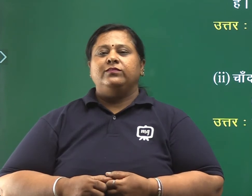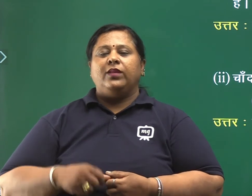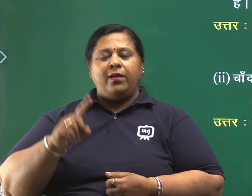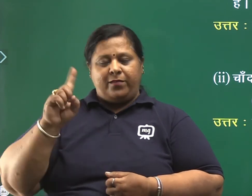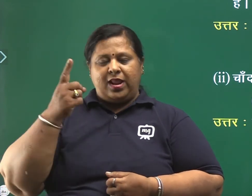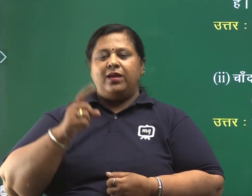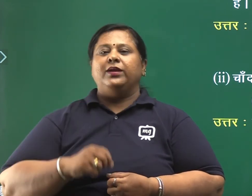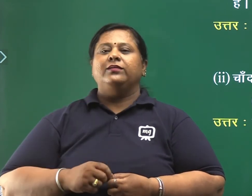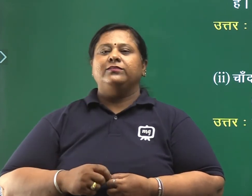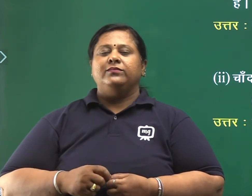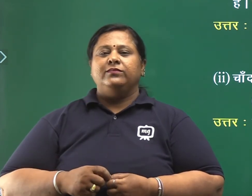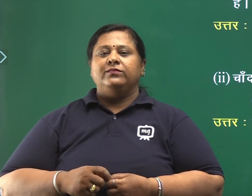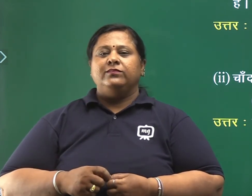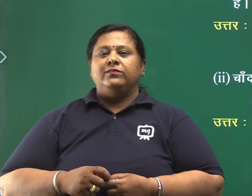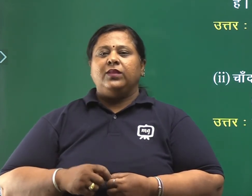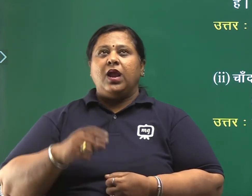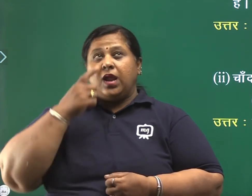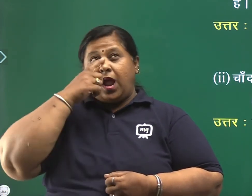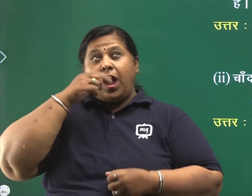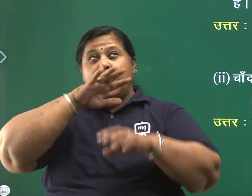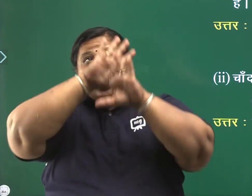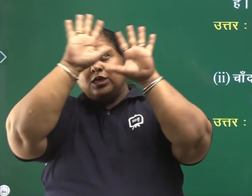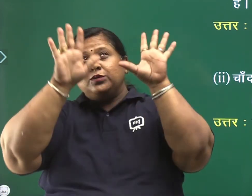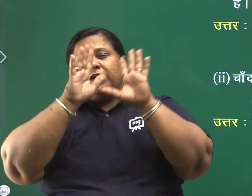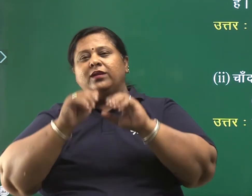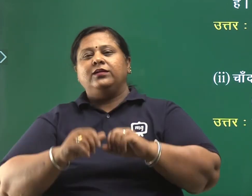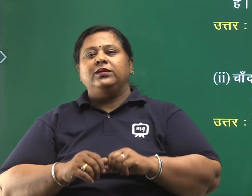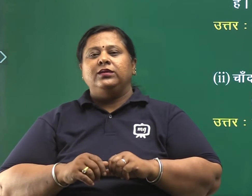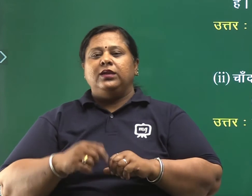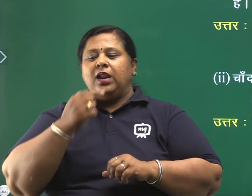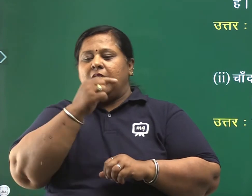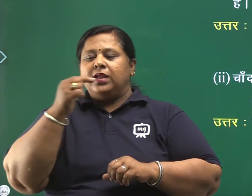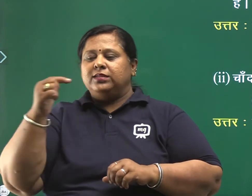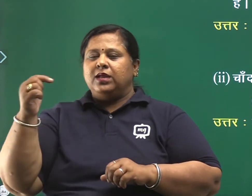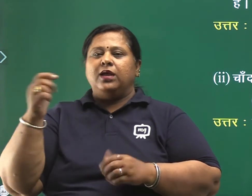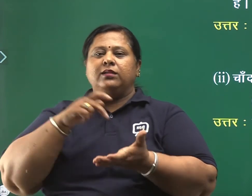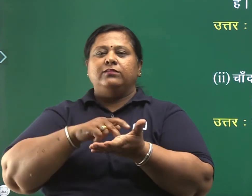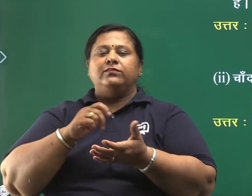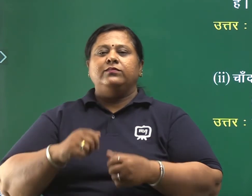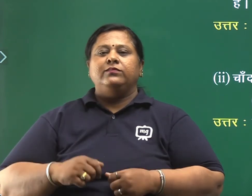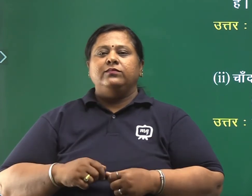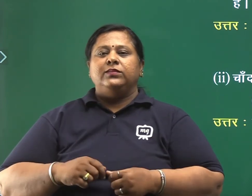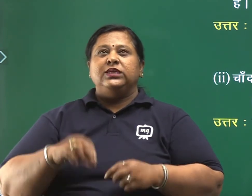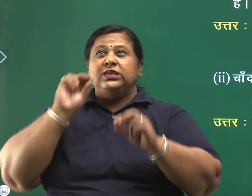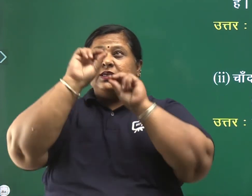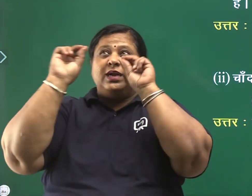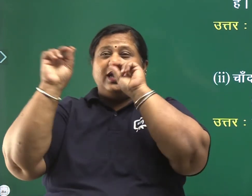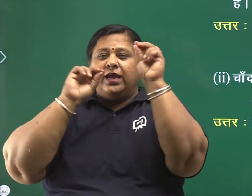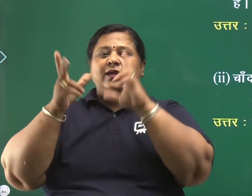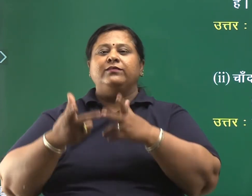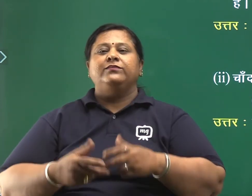पहला प्रश्न है आकाश पर रिक्त स्थान जड़े हैं।